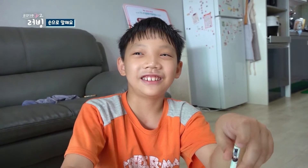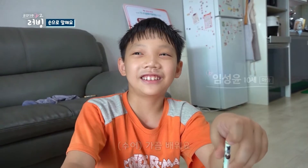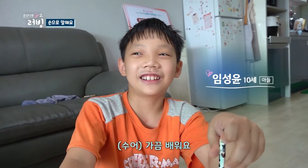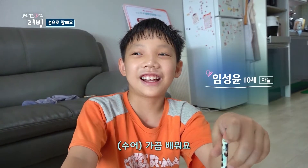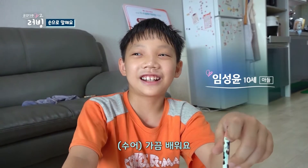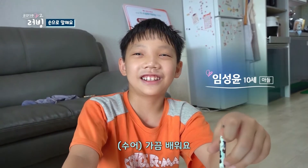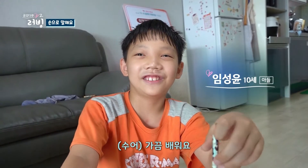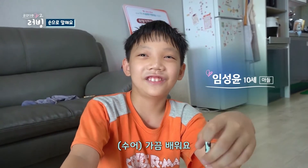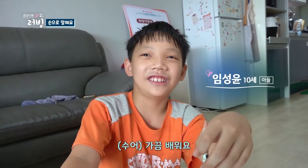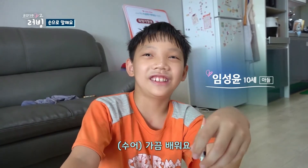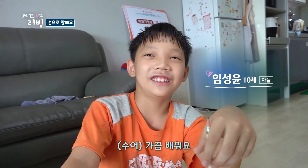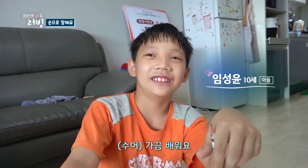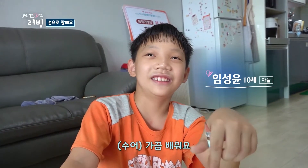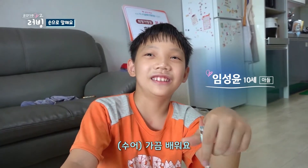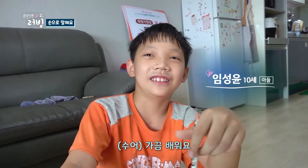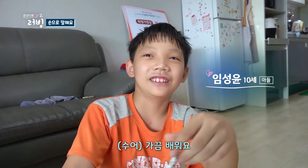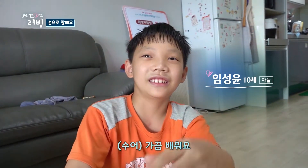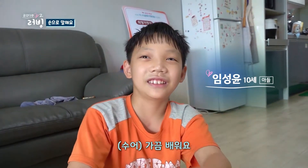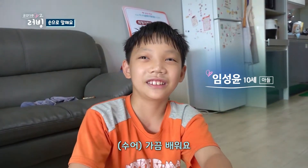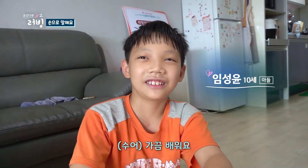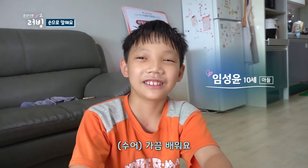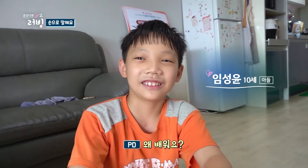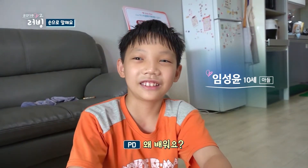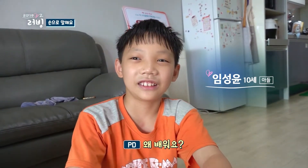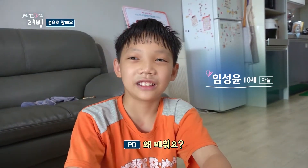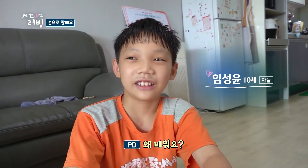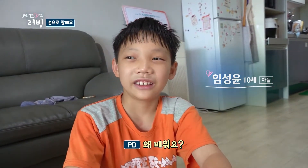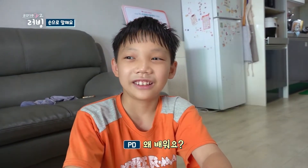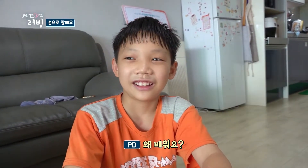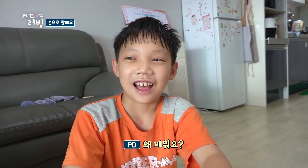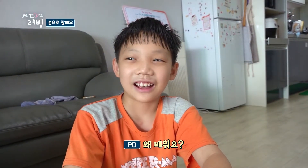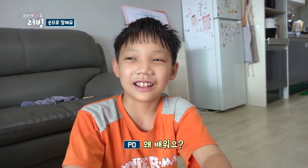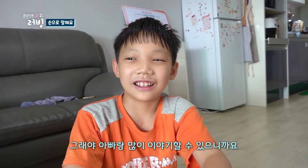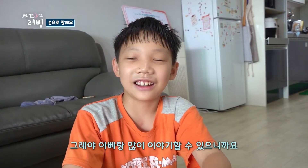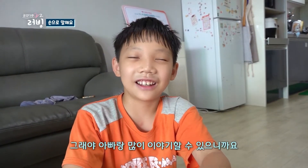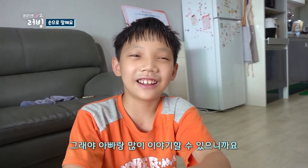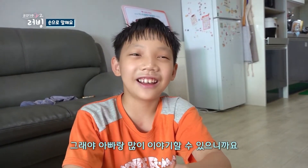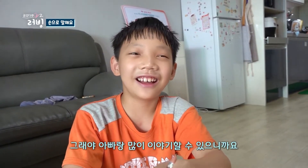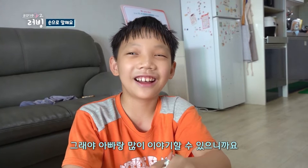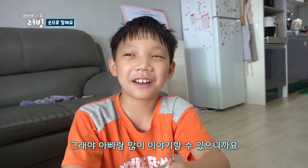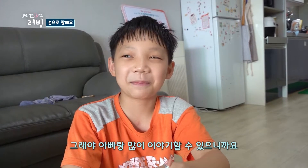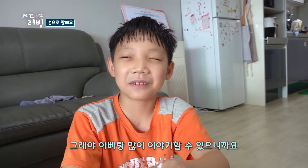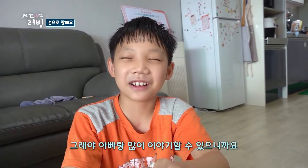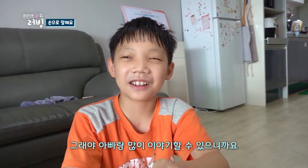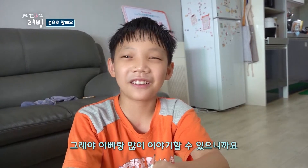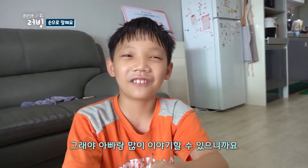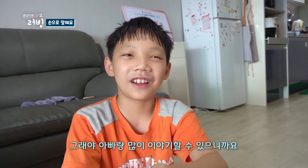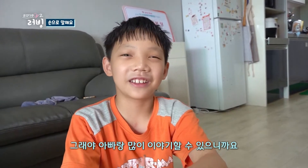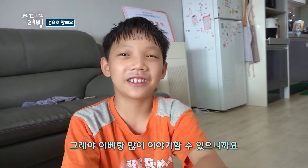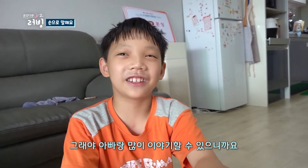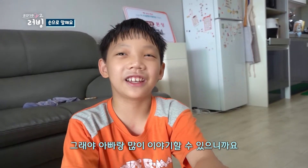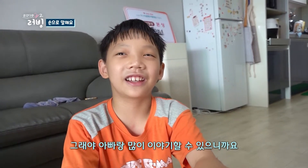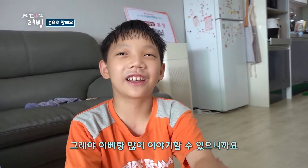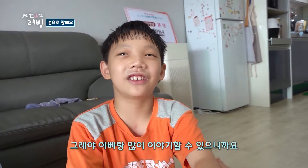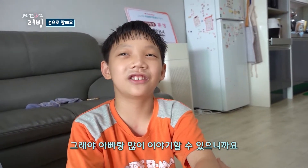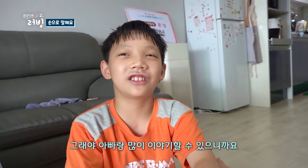가끔이에요. 왜 배워요? 그래야 아빠랑 많이 이야기할 수